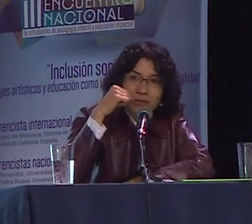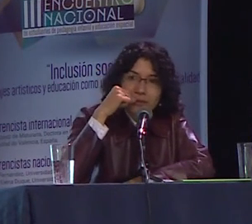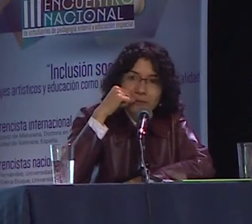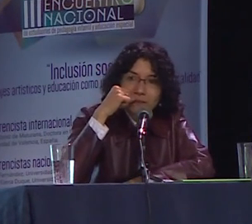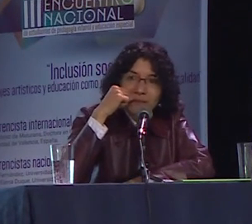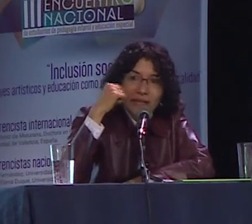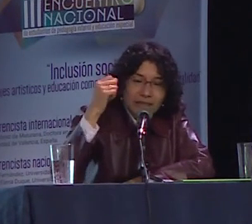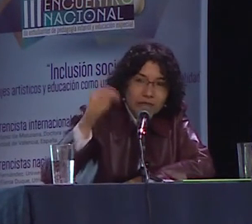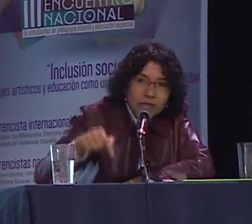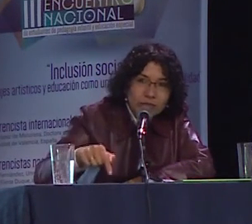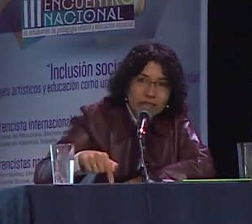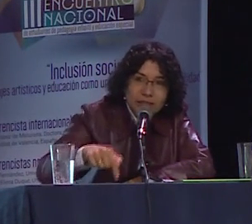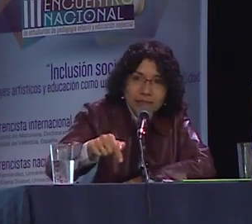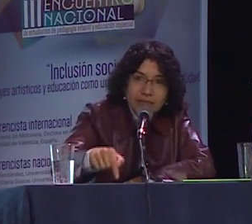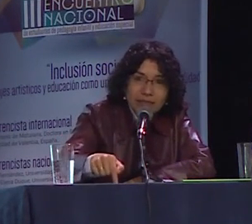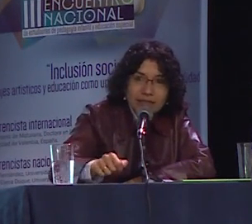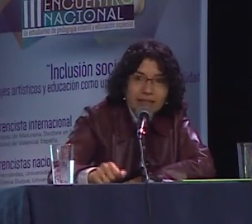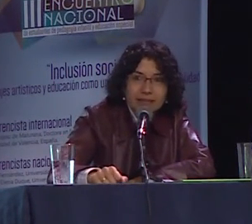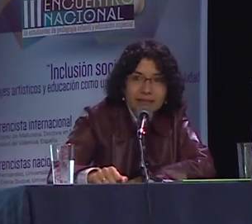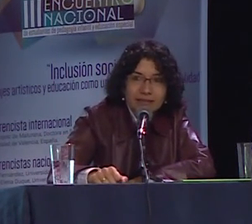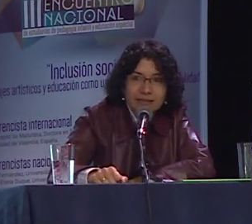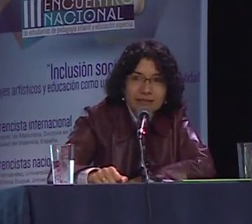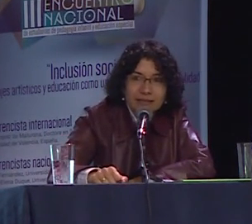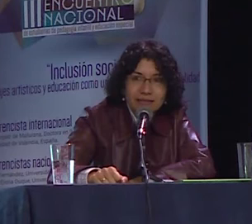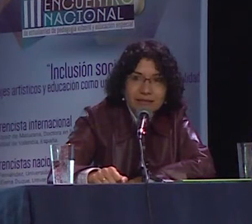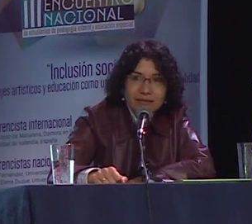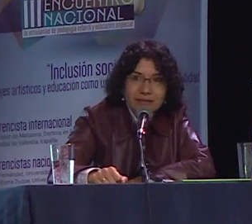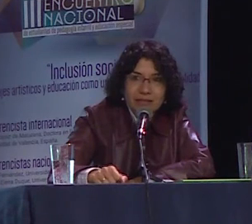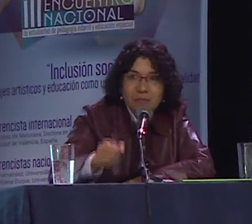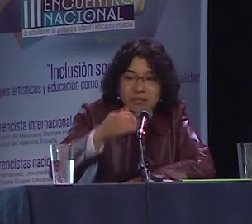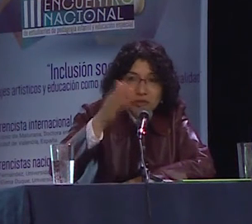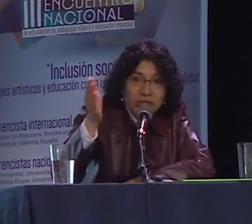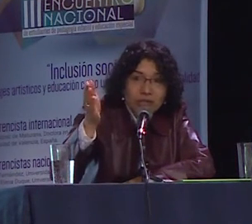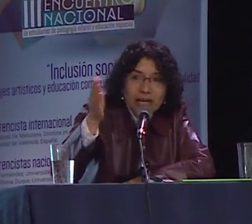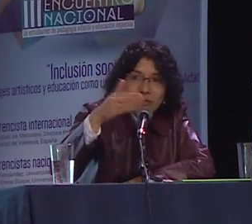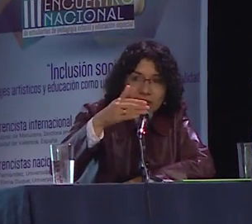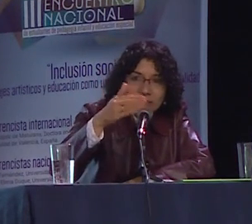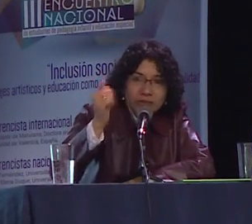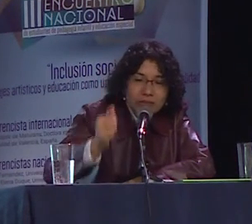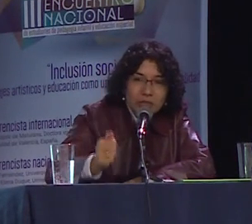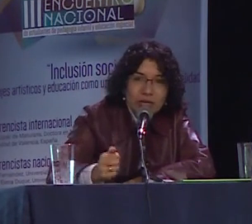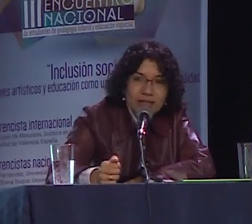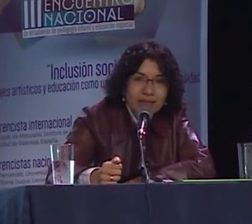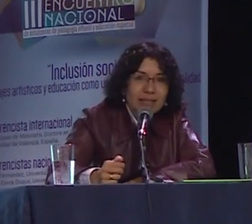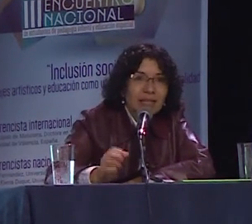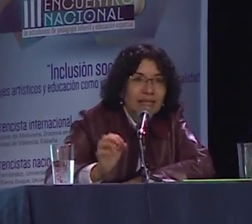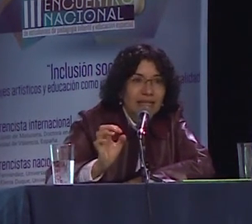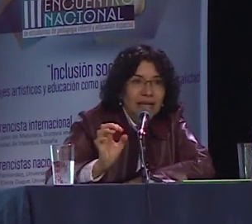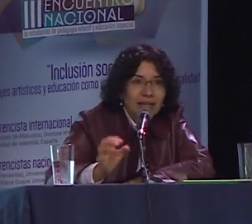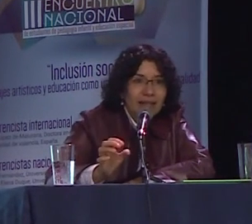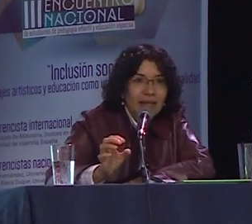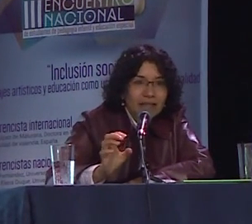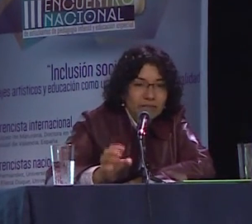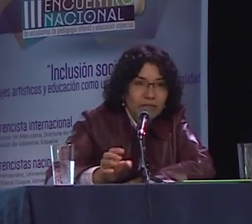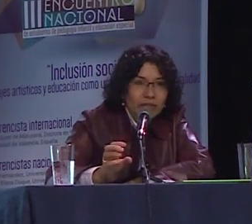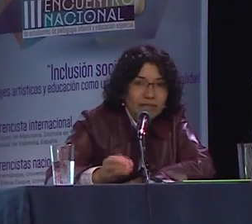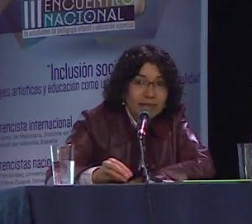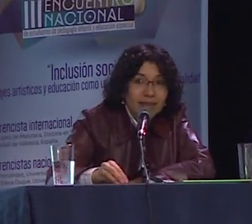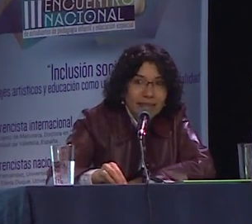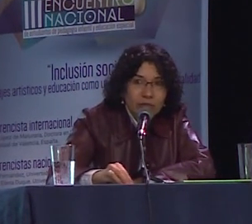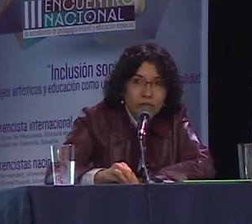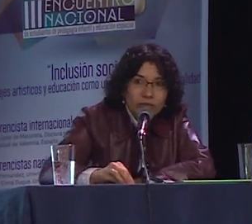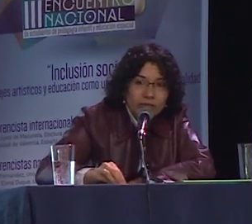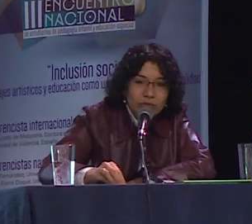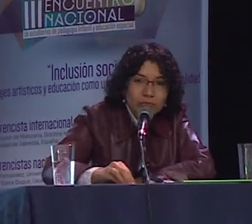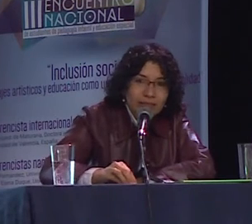una persona. Y eso sucede también en las cárceles, el prisionero tal o el prisionero X, y cada acción de